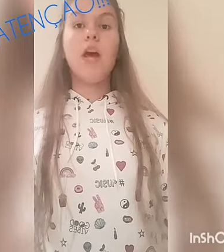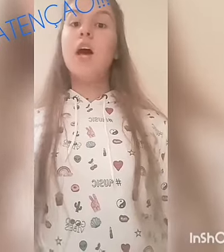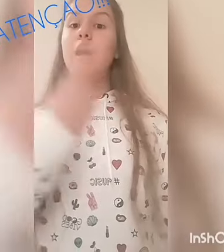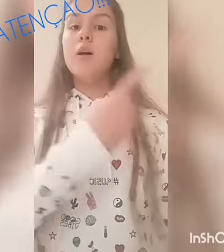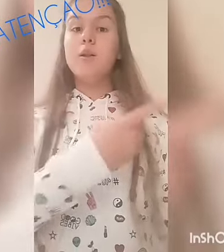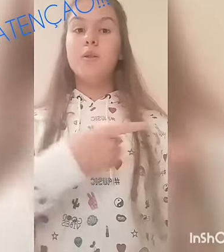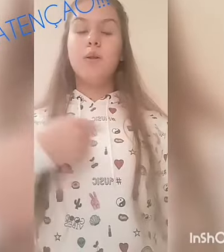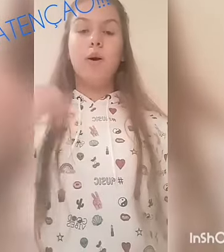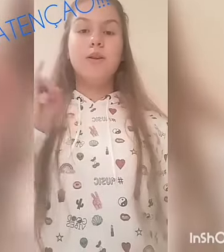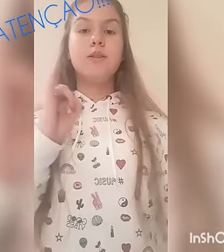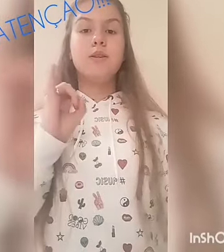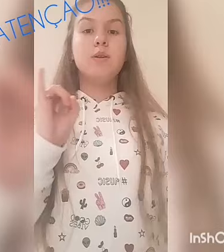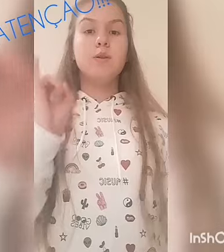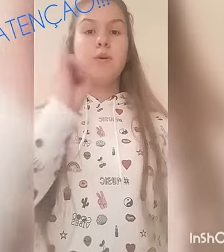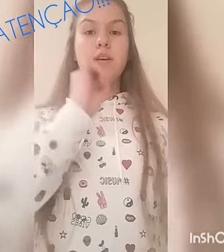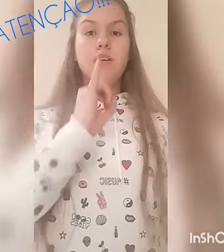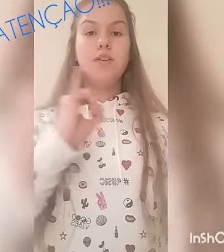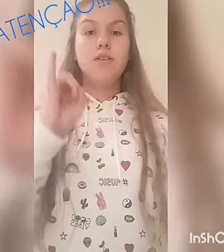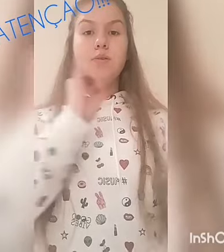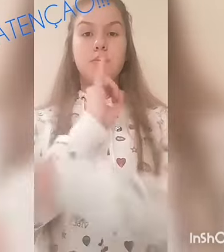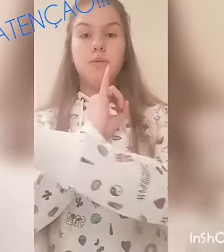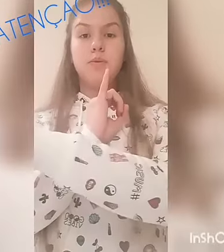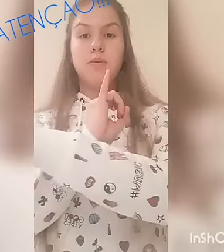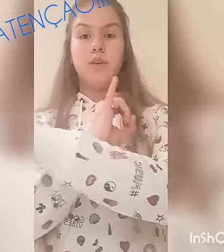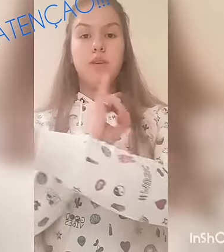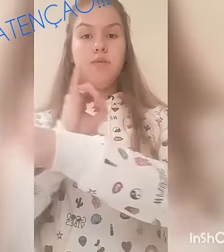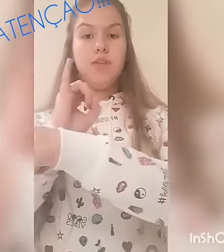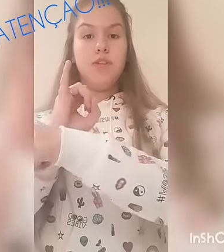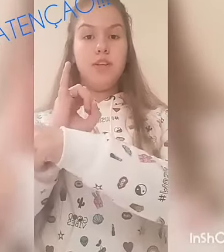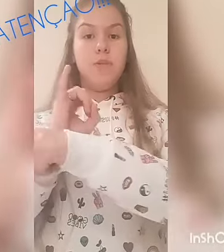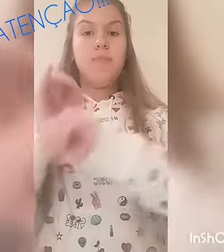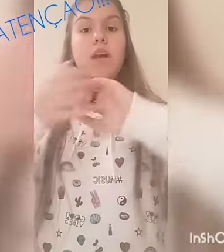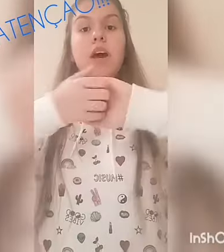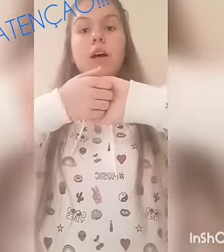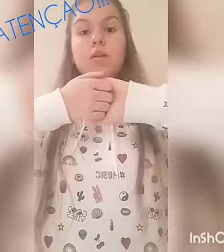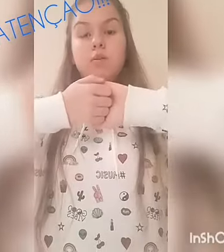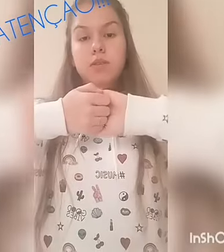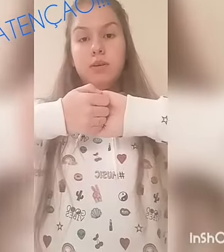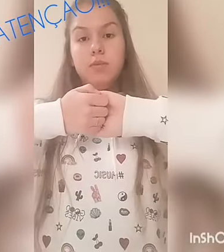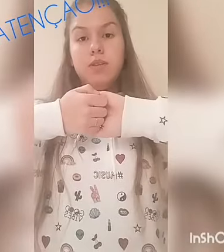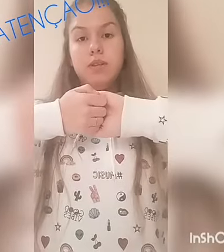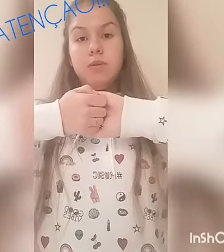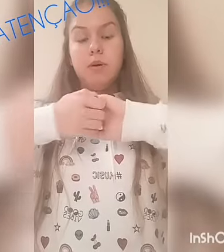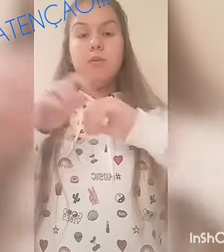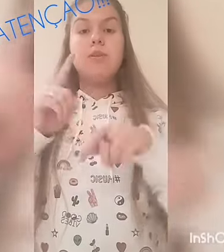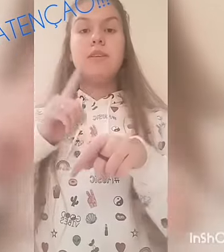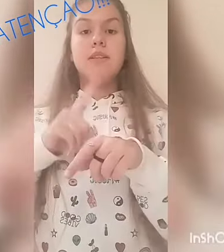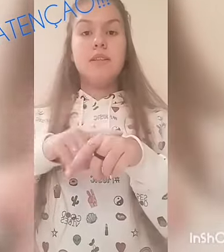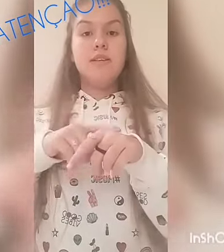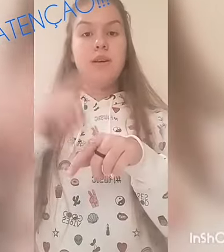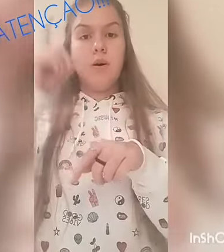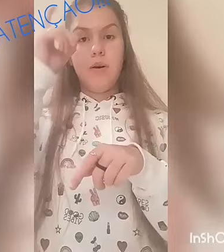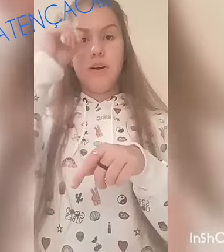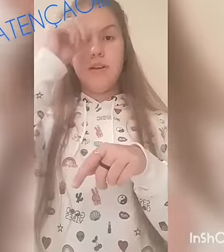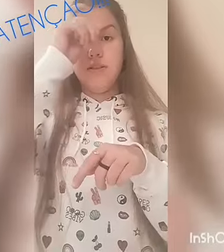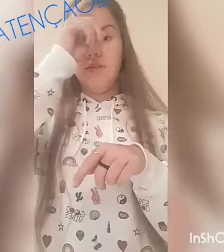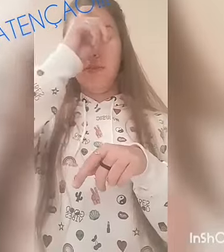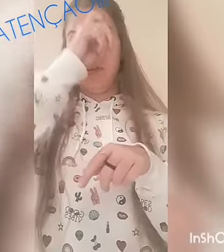Nós, do Instituto Ivoti, nos demos as mãos nesta hora difícil.